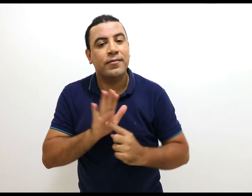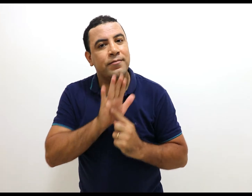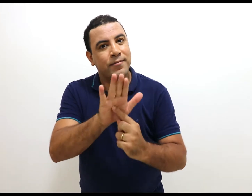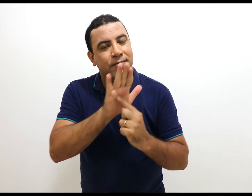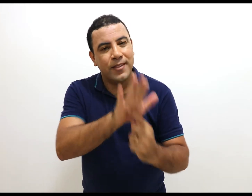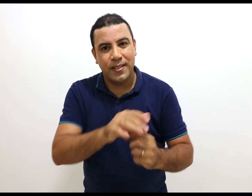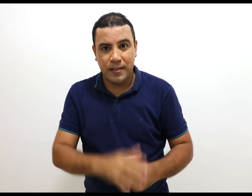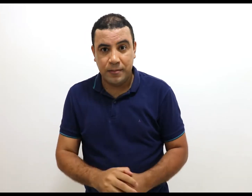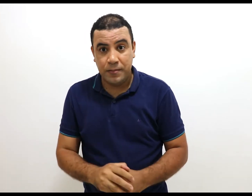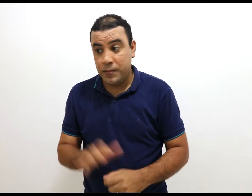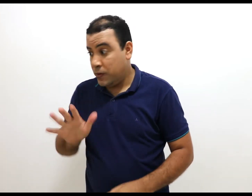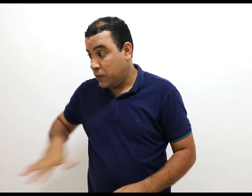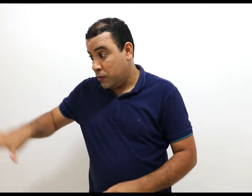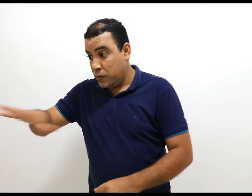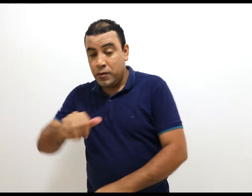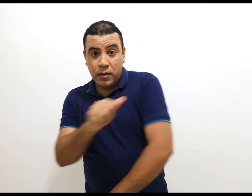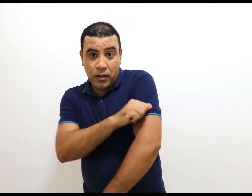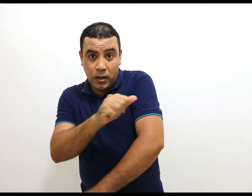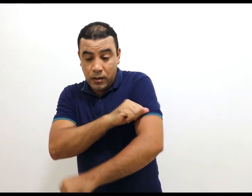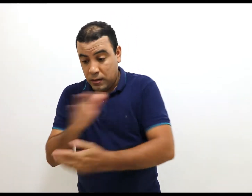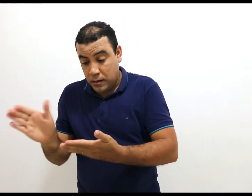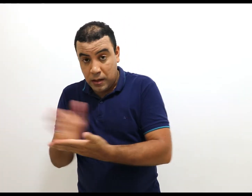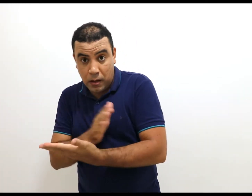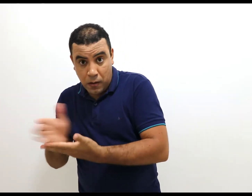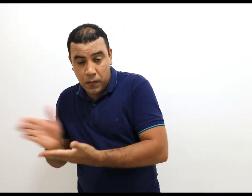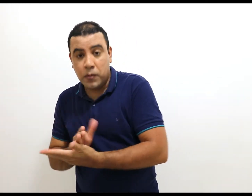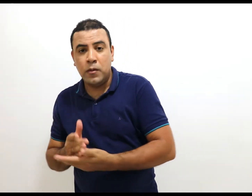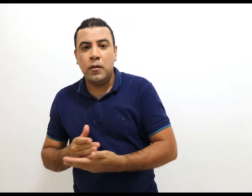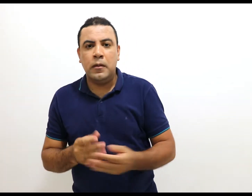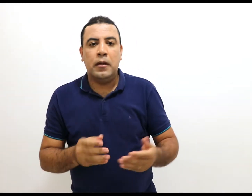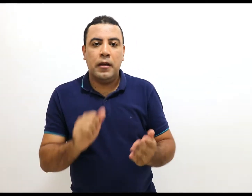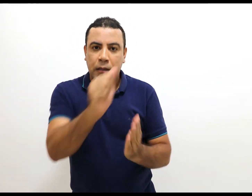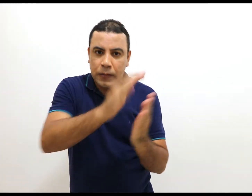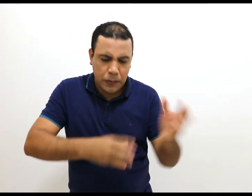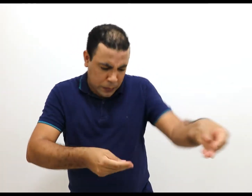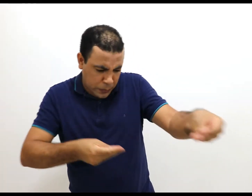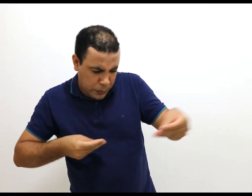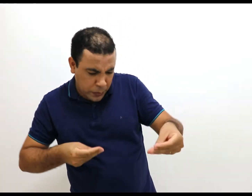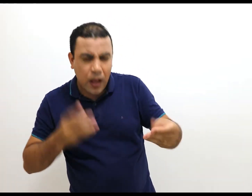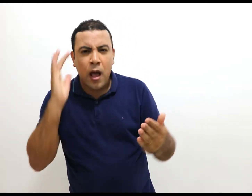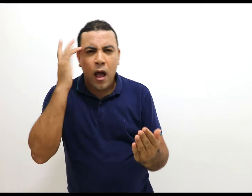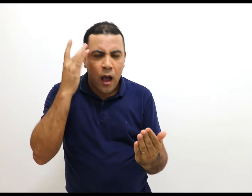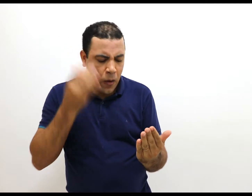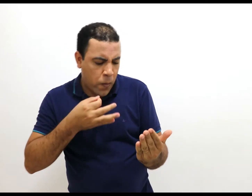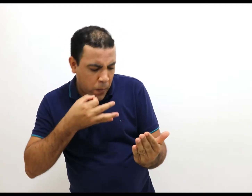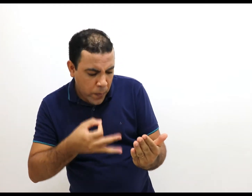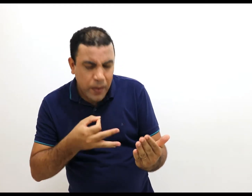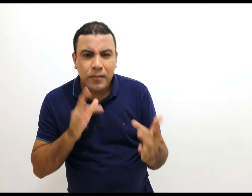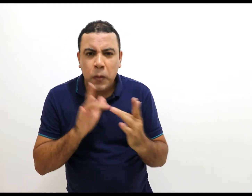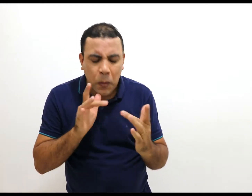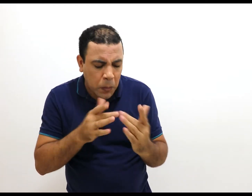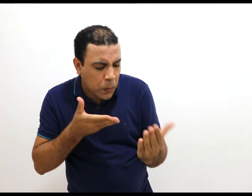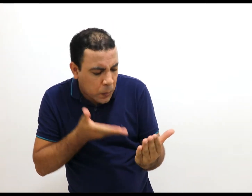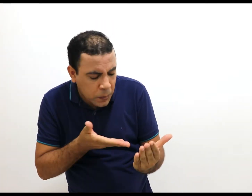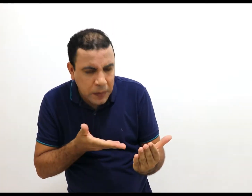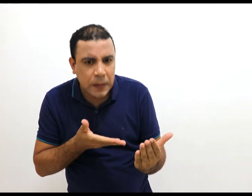e registrar as impressões que alguns estudantes externaram quanto aos resultados do contato com